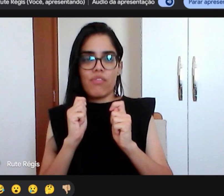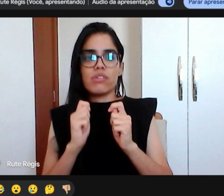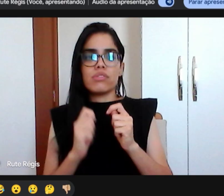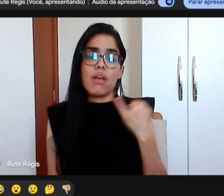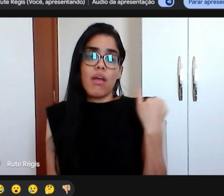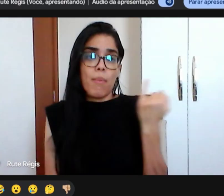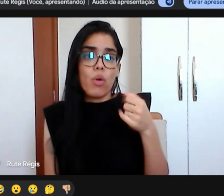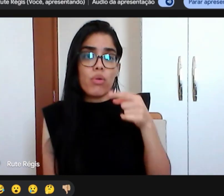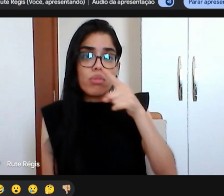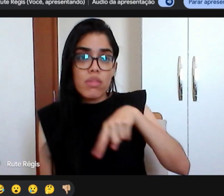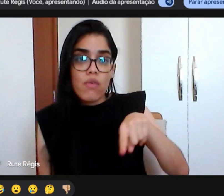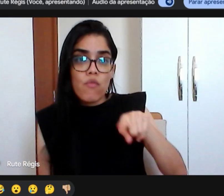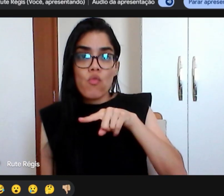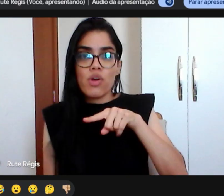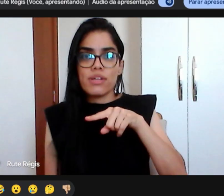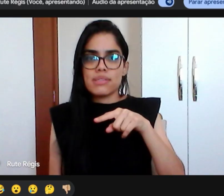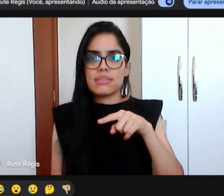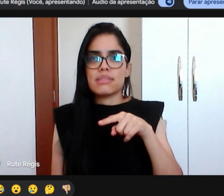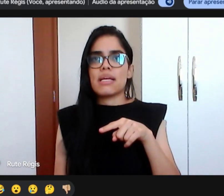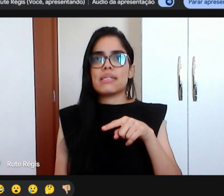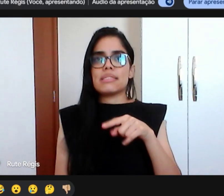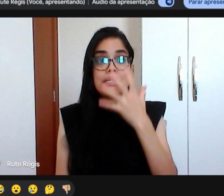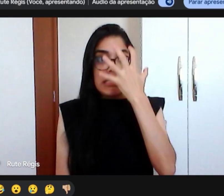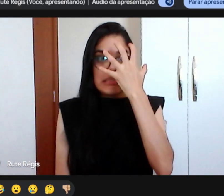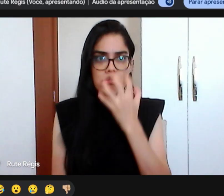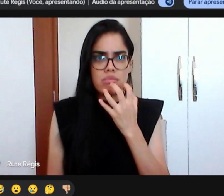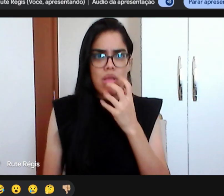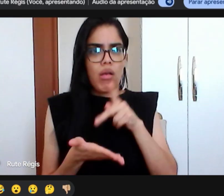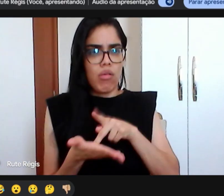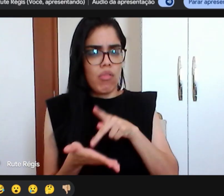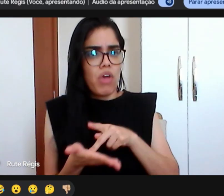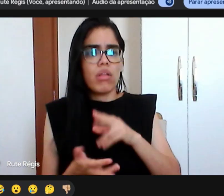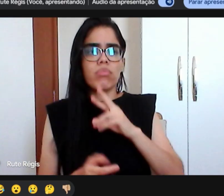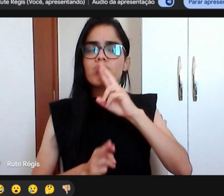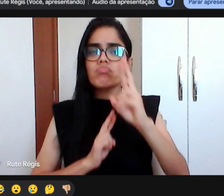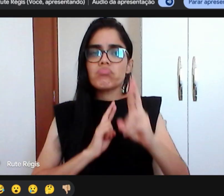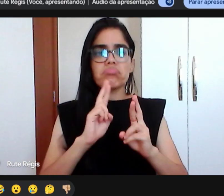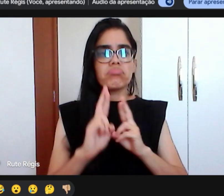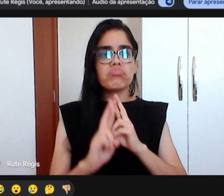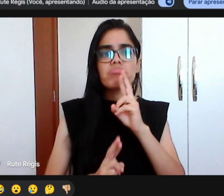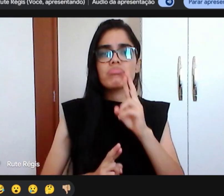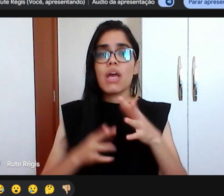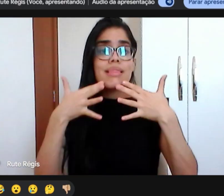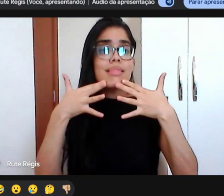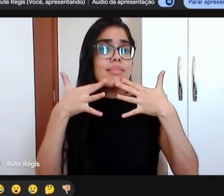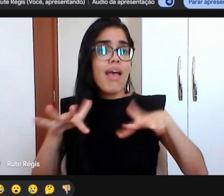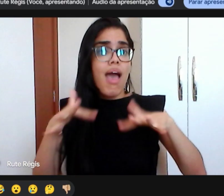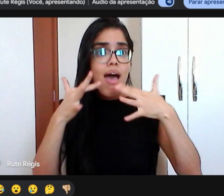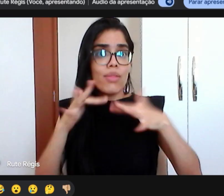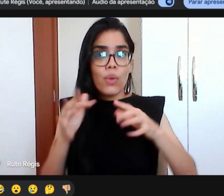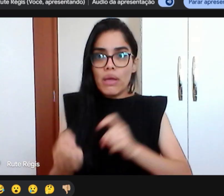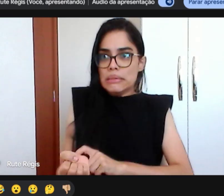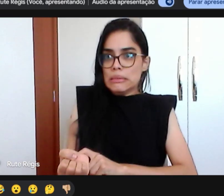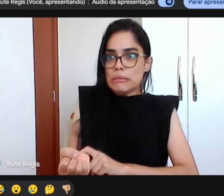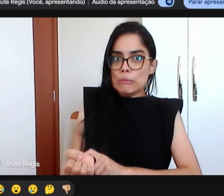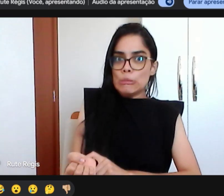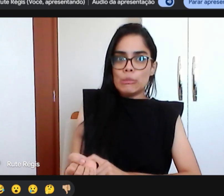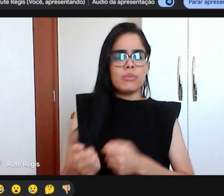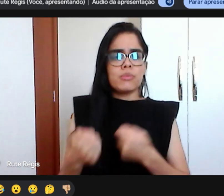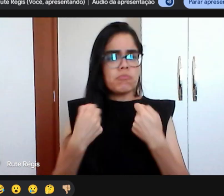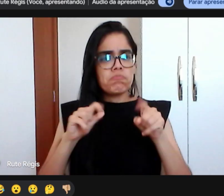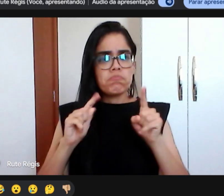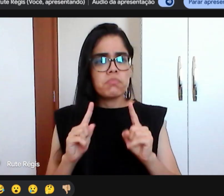muito. Se for uma entrevista, é importante que vocês, né, com seriedade,